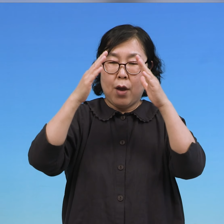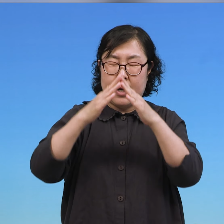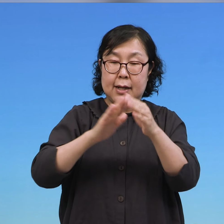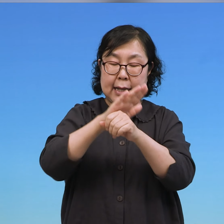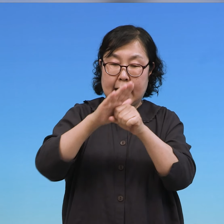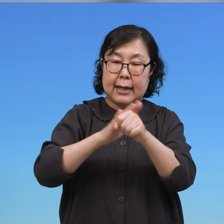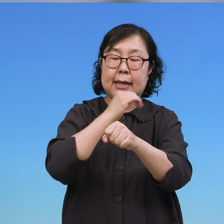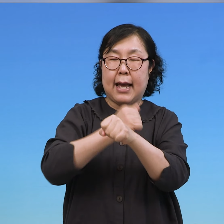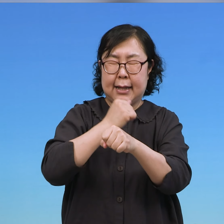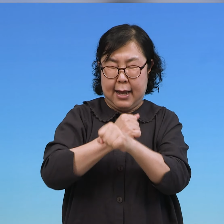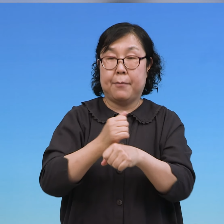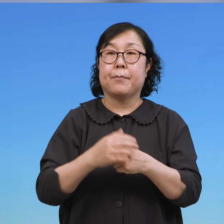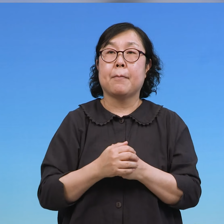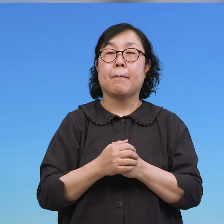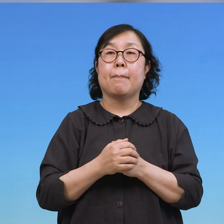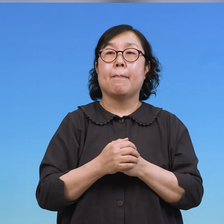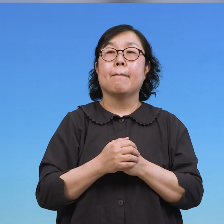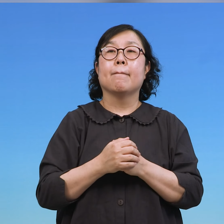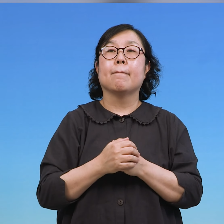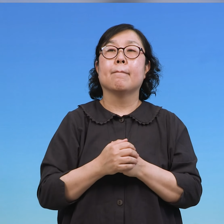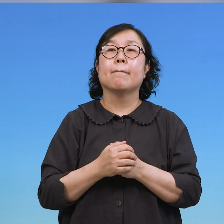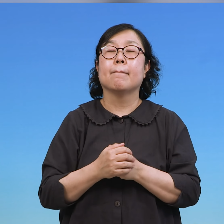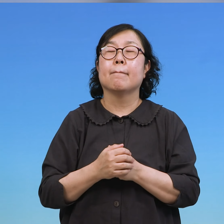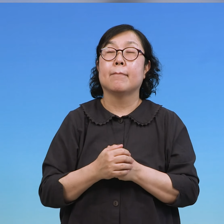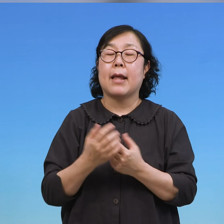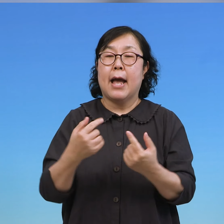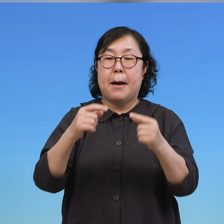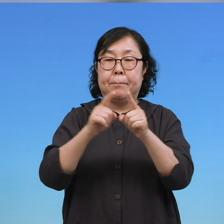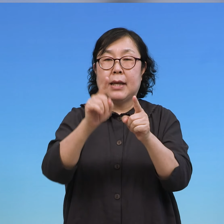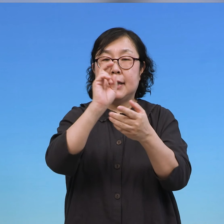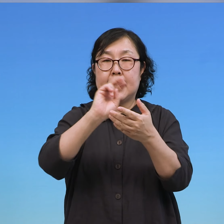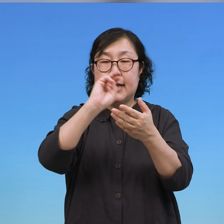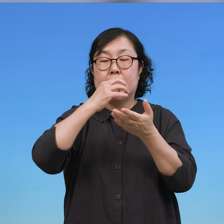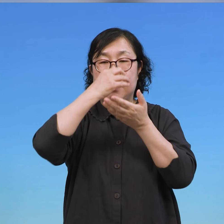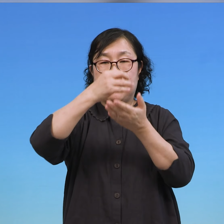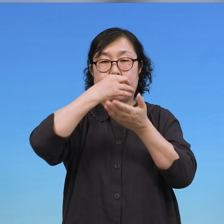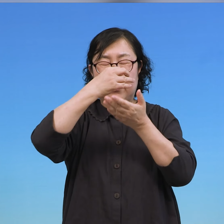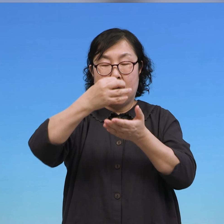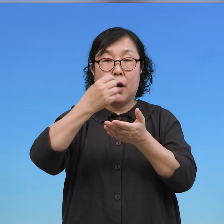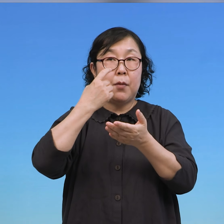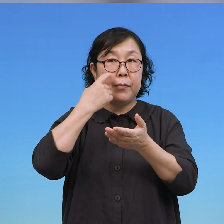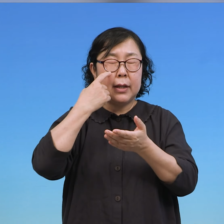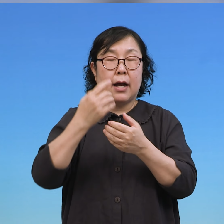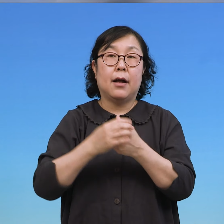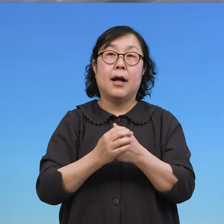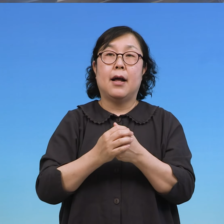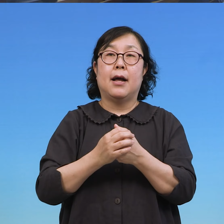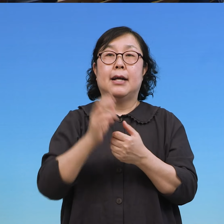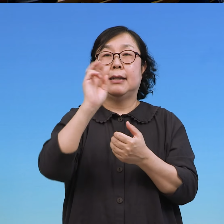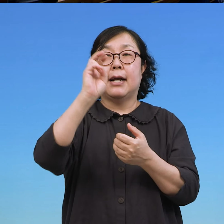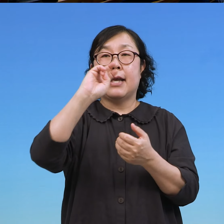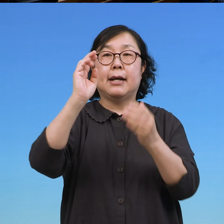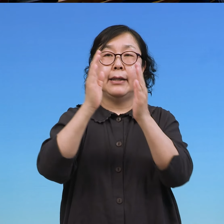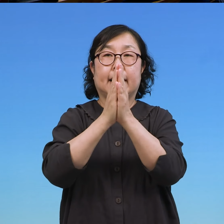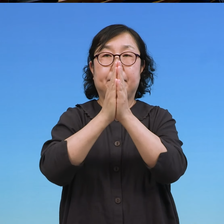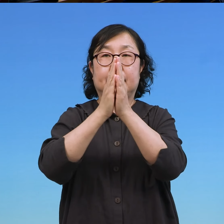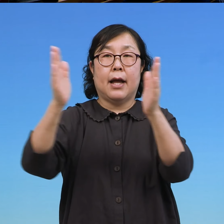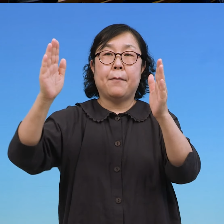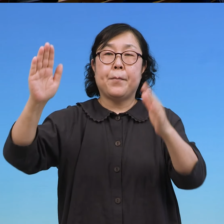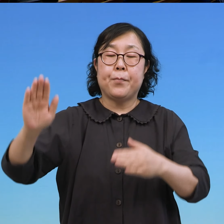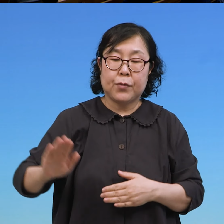사랑케 하네. 우리 가사를 생각하시면서 함께 이 찬양 불러보시겠습니다. 우리에겐 소원이 하나